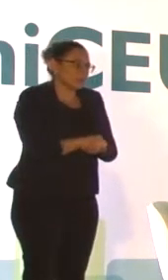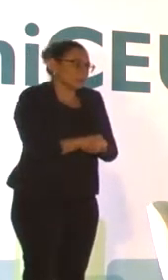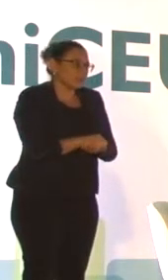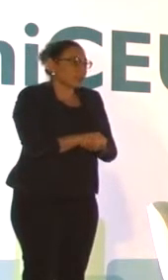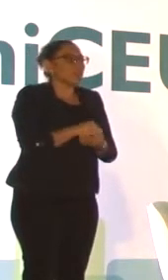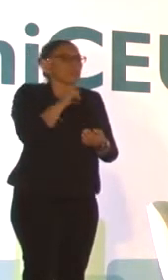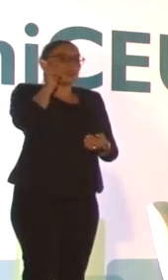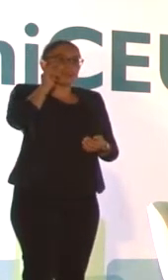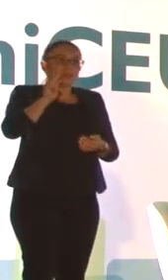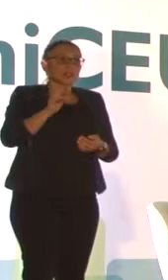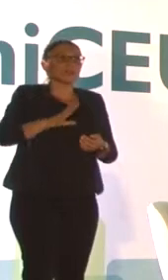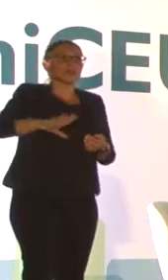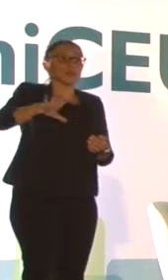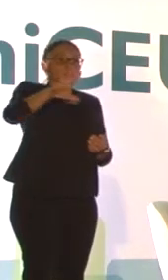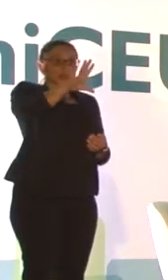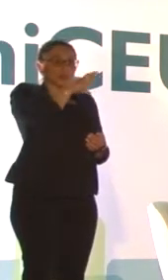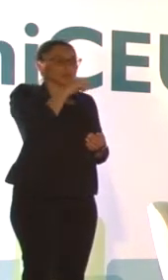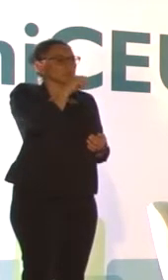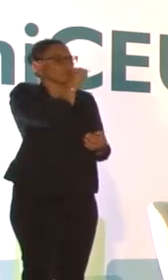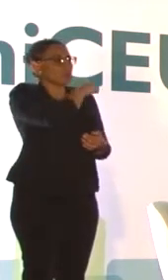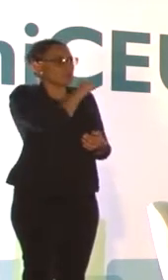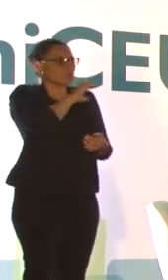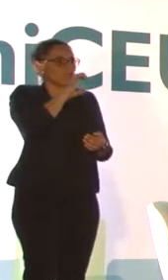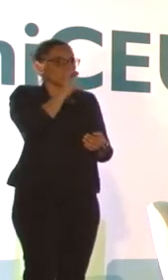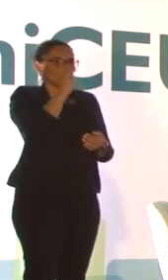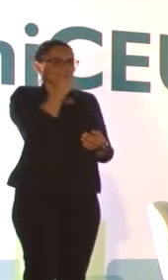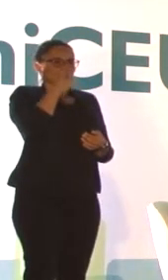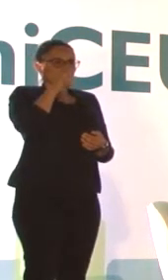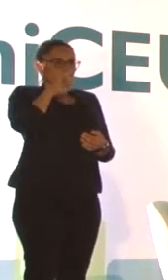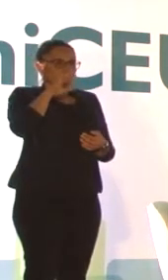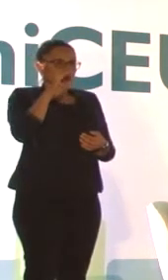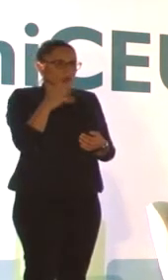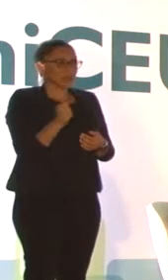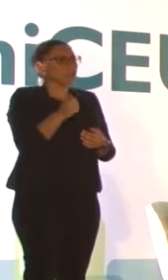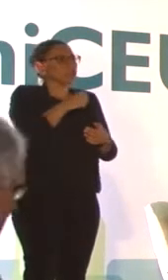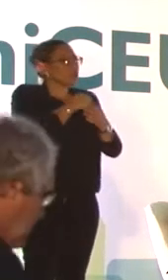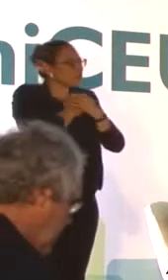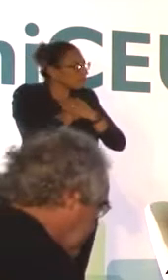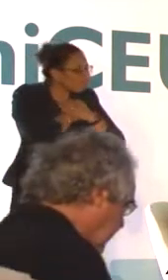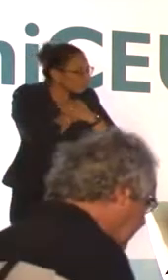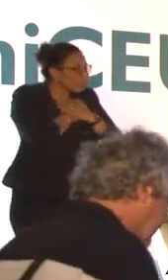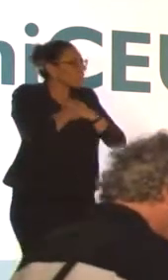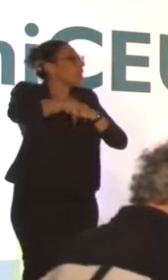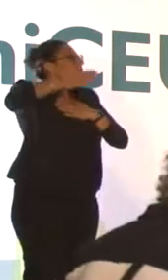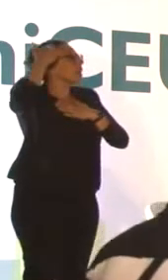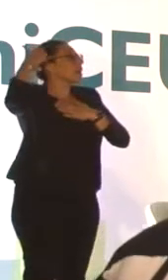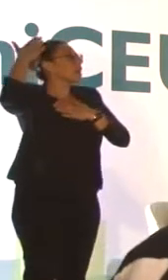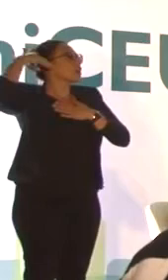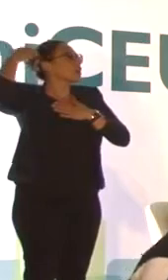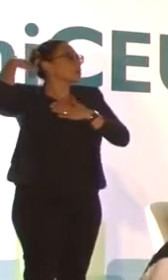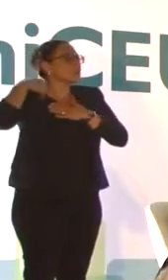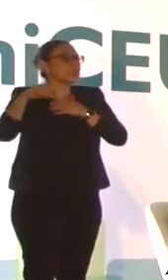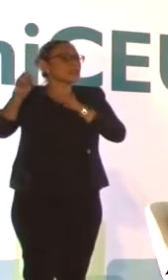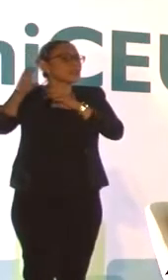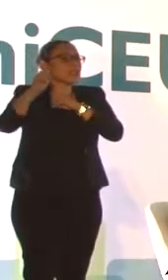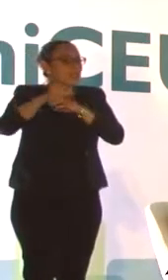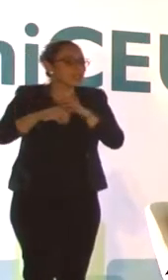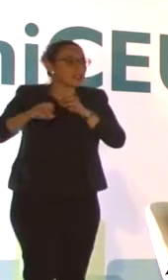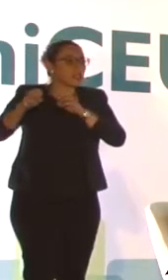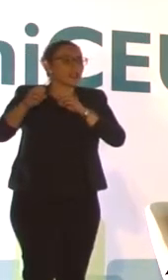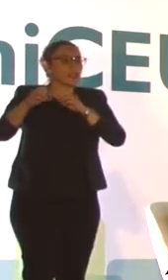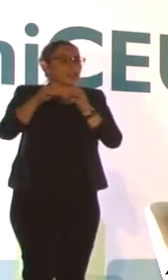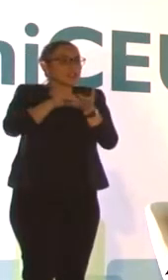realmente o quanto o Chalita ele é querido desde quando foi secretário da Educação também